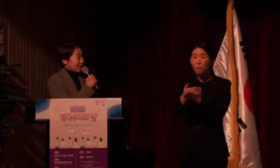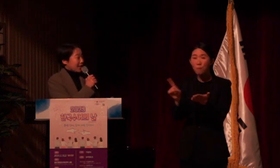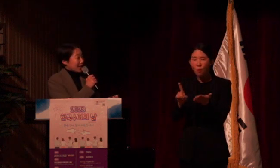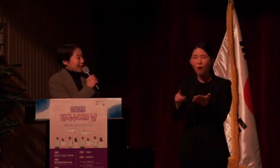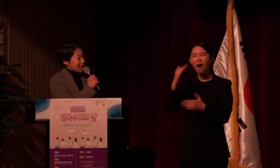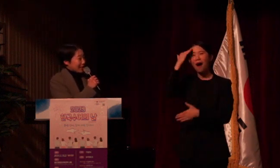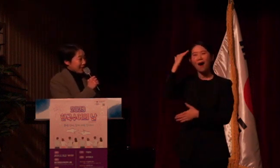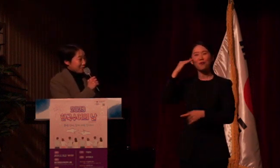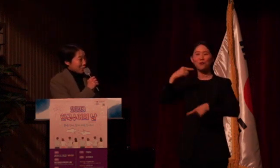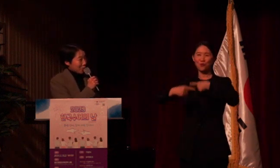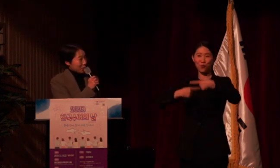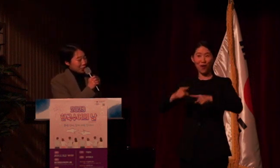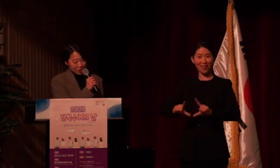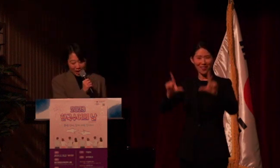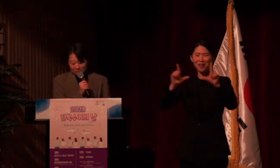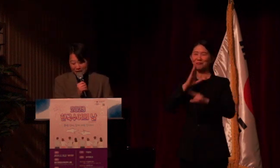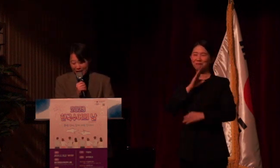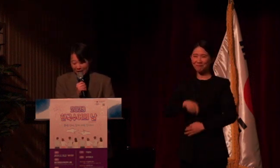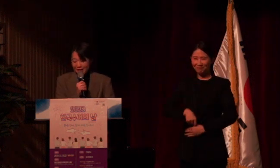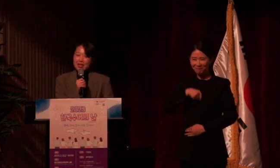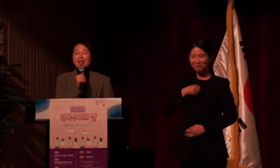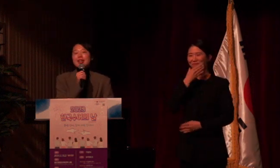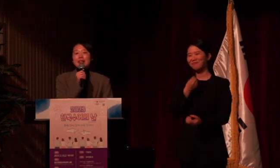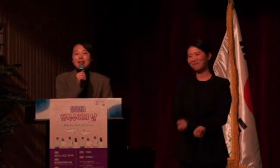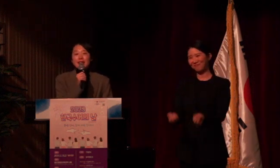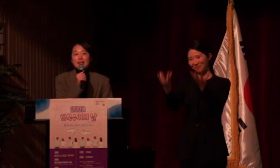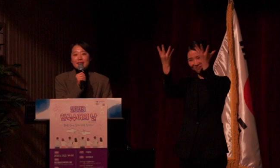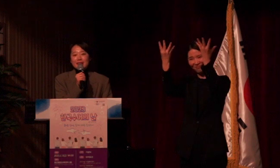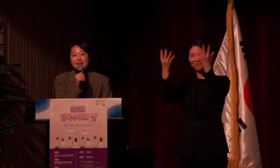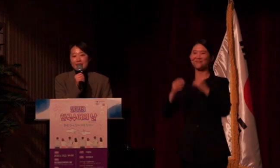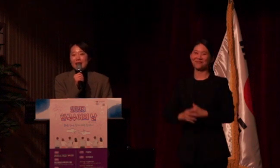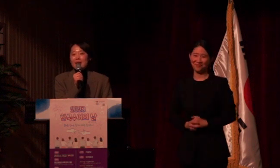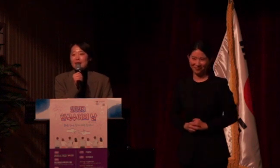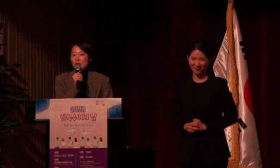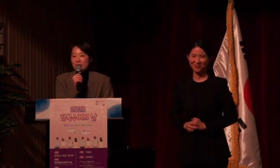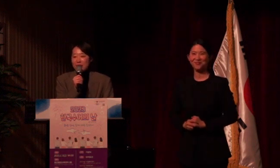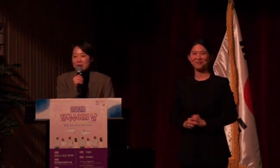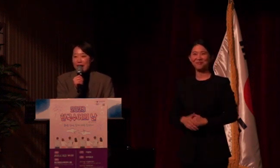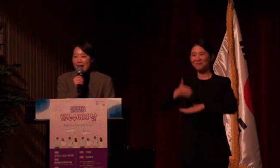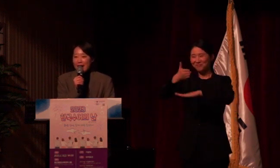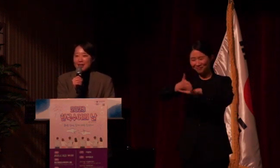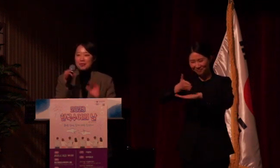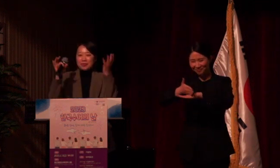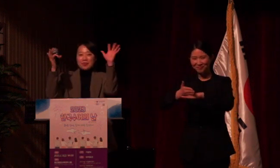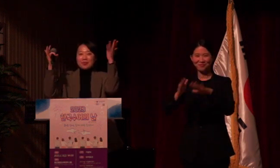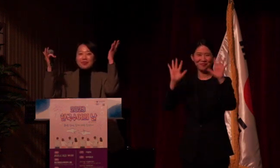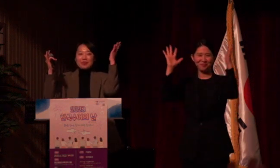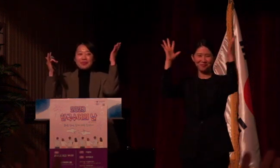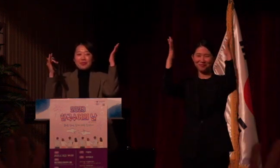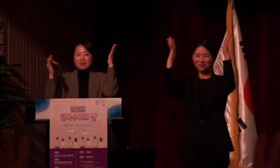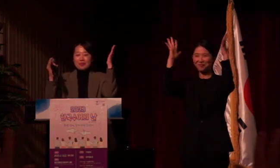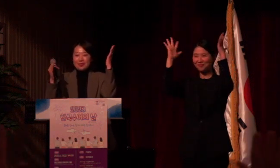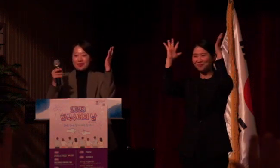날을 진심으로 축하합니다. 고맙습니다.